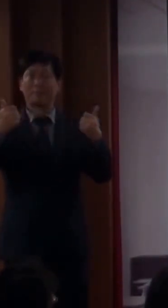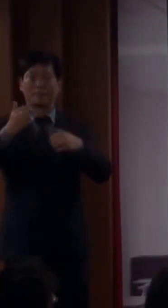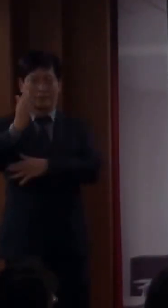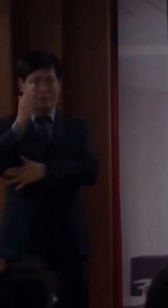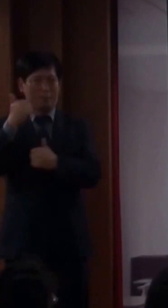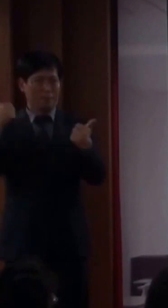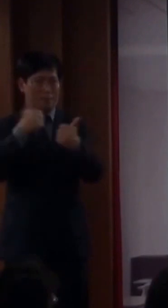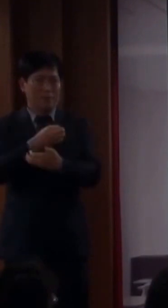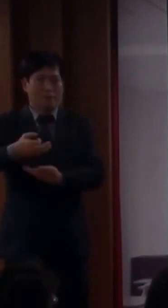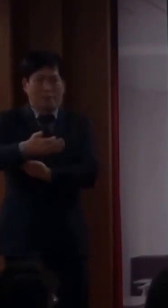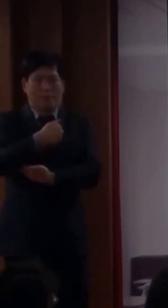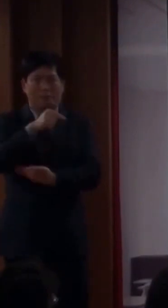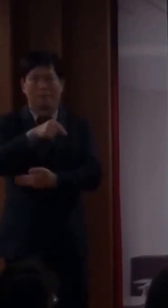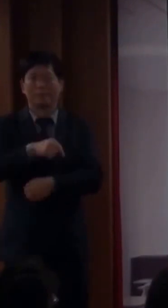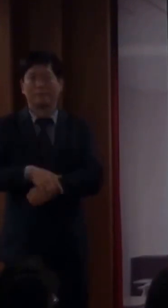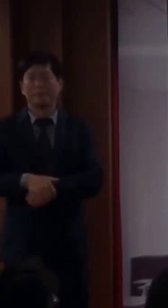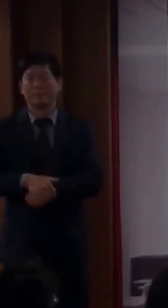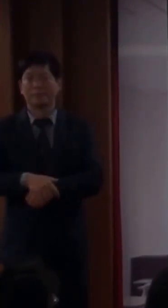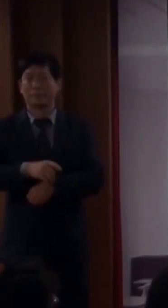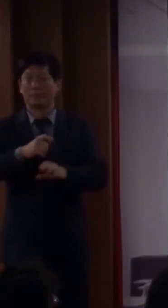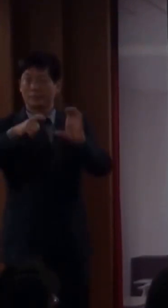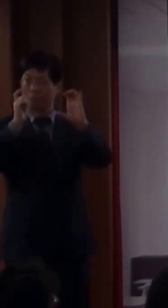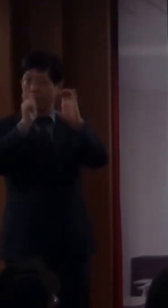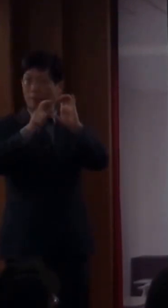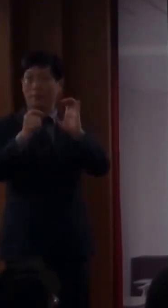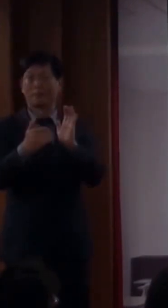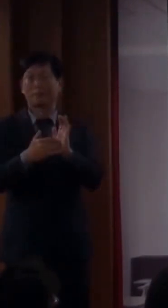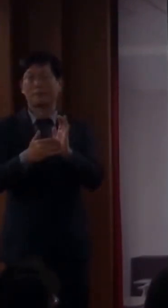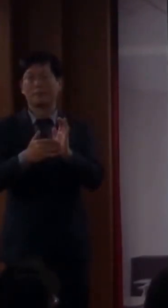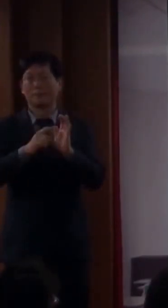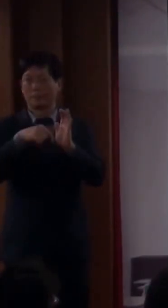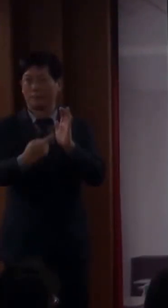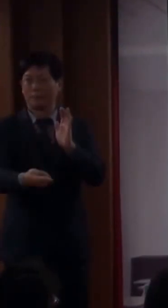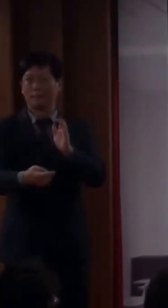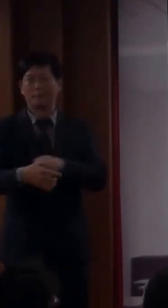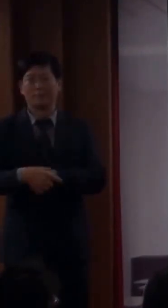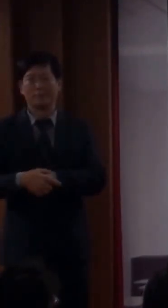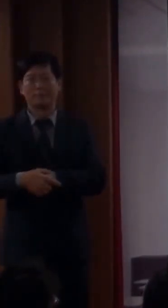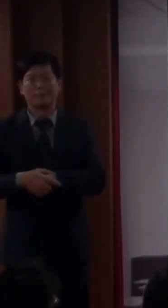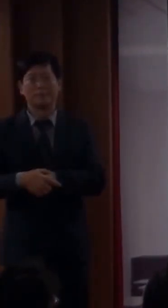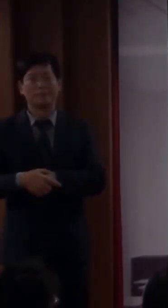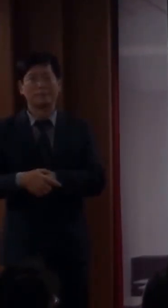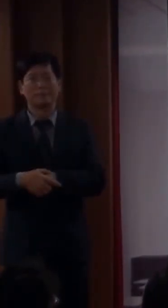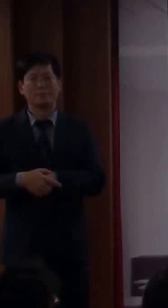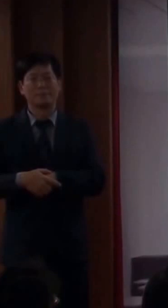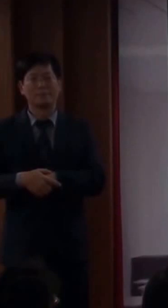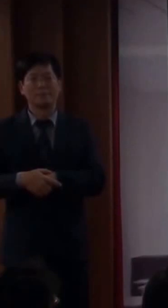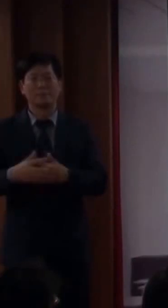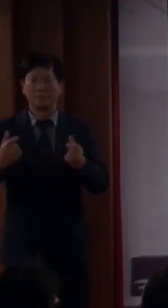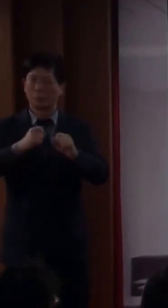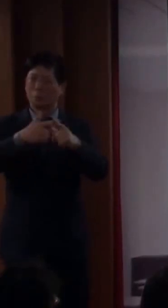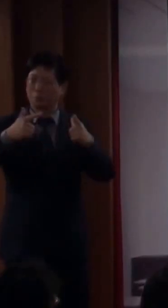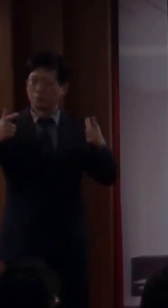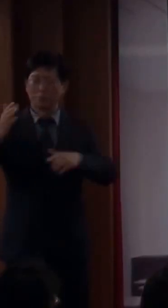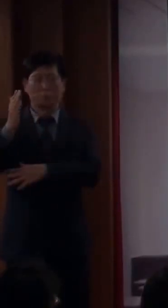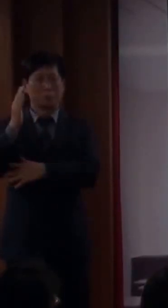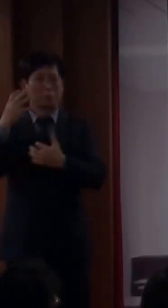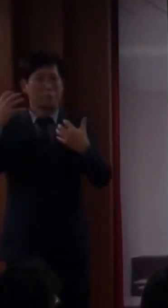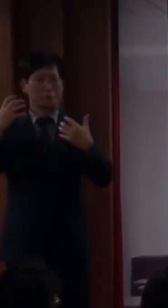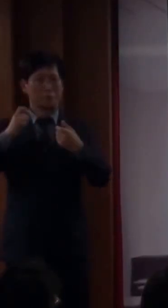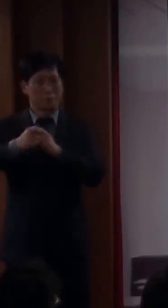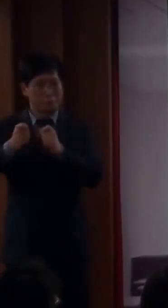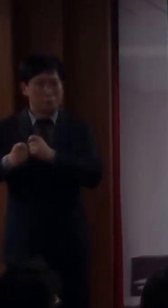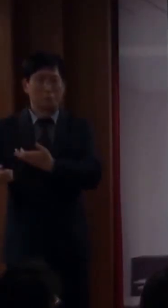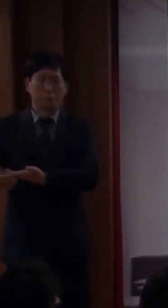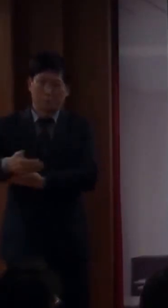个政府代收的这个选项。那按下去之后呢，就会进入我们下一个选项，有包括各种不同的政府代收的